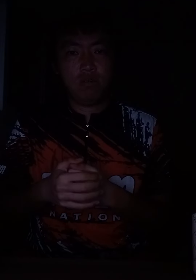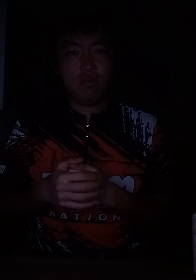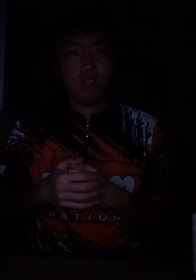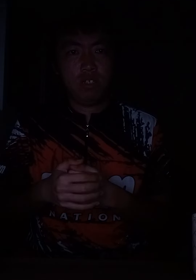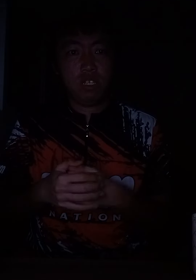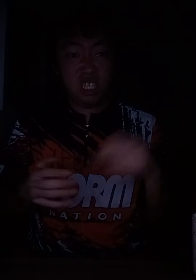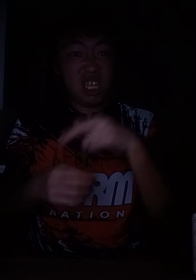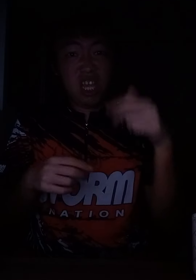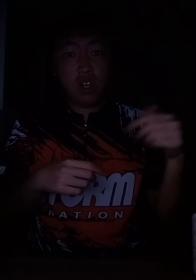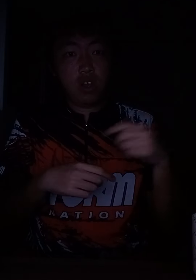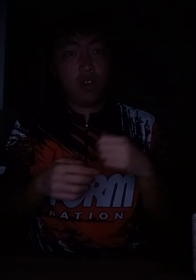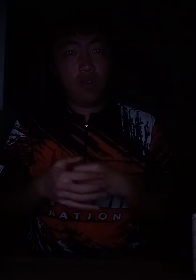내리라고